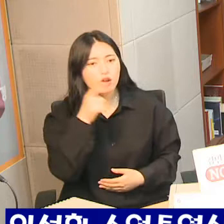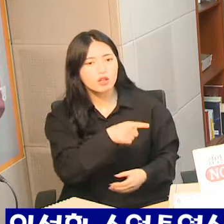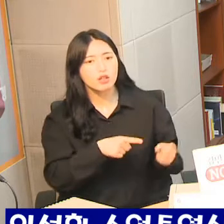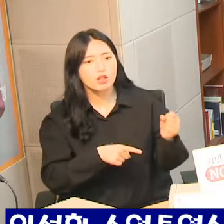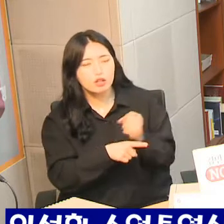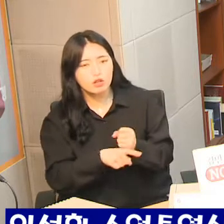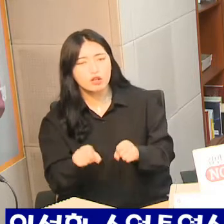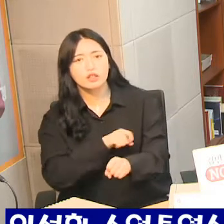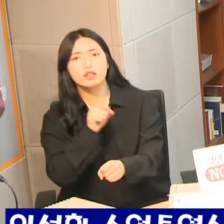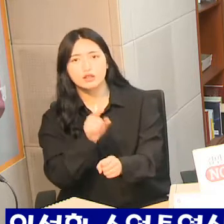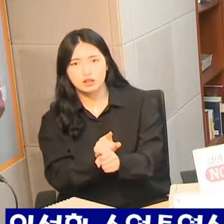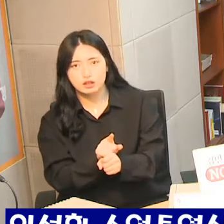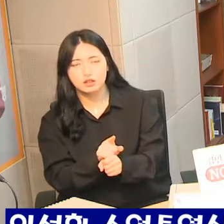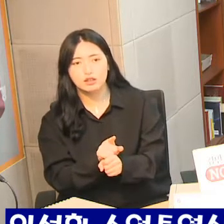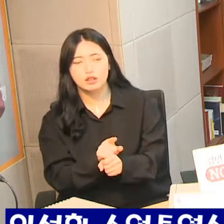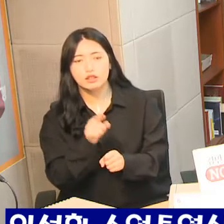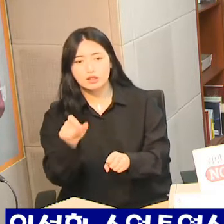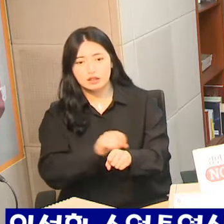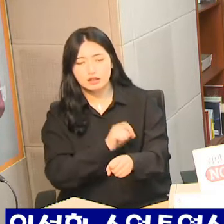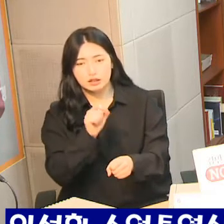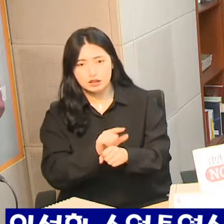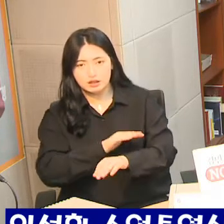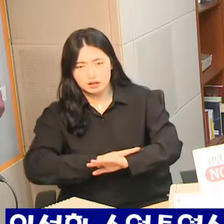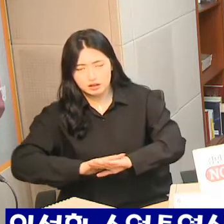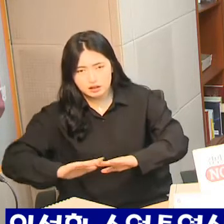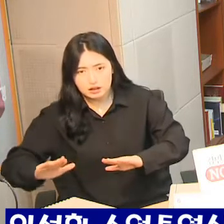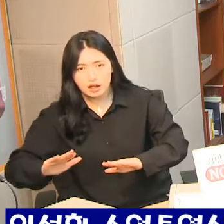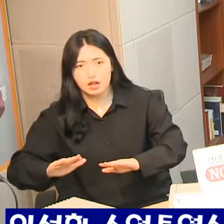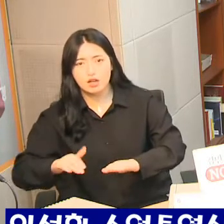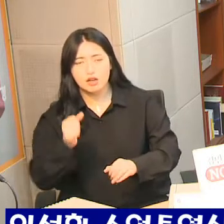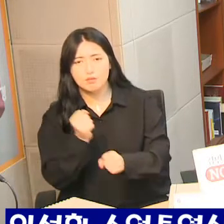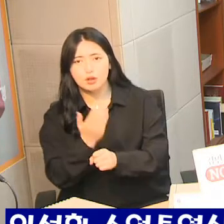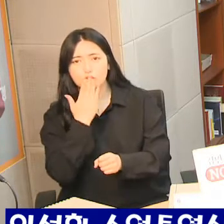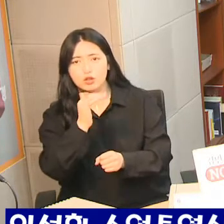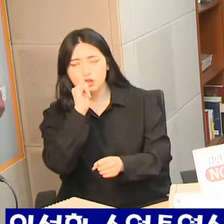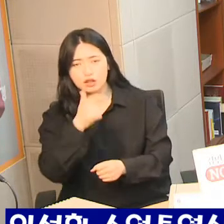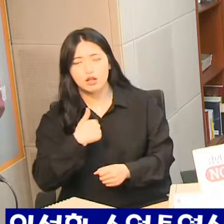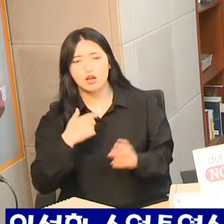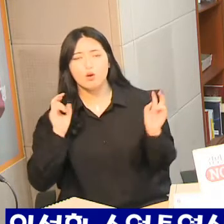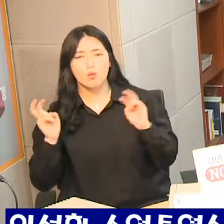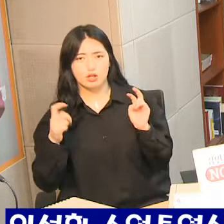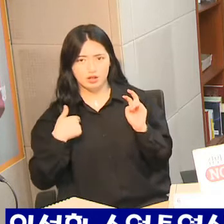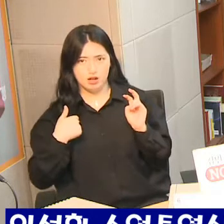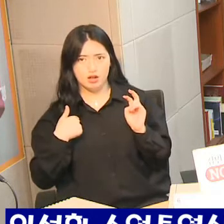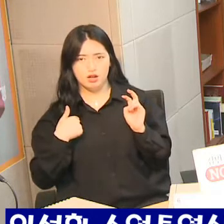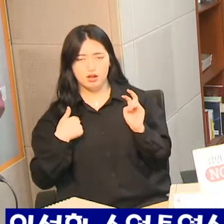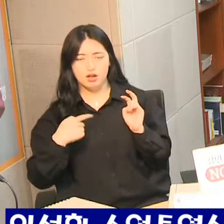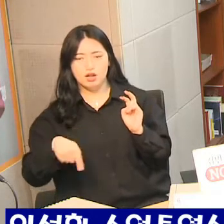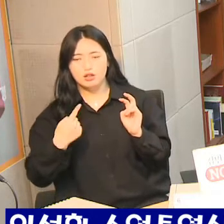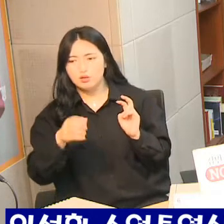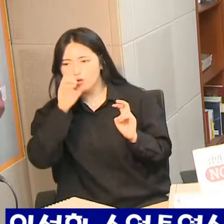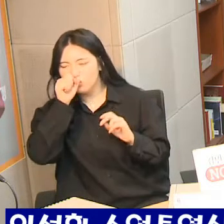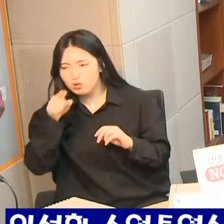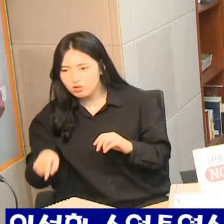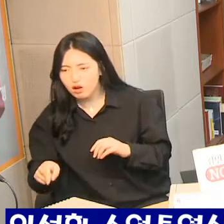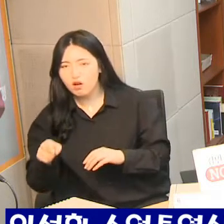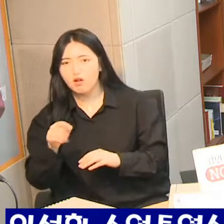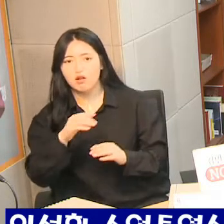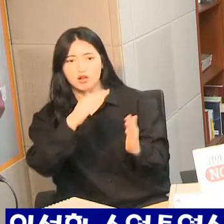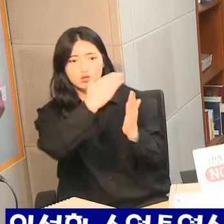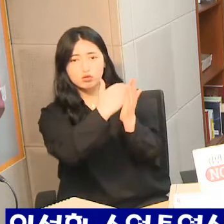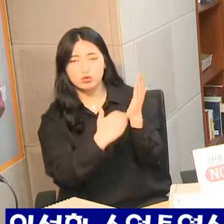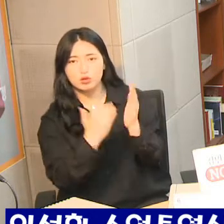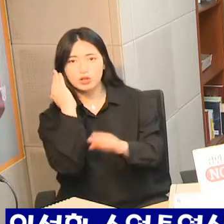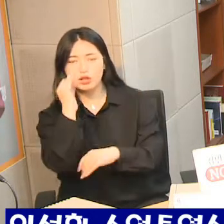이 프로젝트의 특징, 그 특징을 잘 살릴 수 있는 게 우리 회사, 업력. 그런 다음에 이제 장점을 부각을 시키면